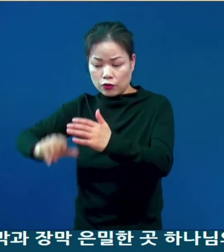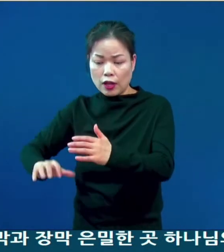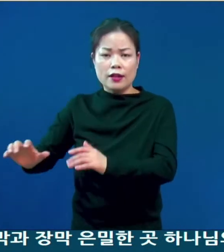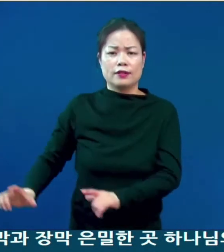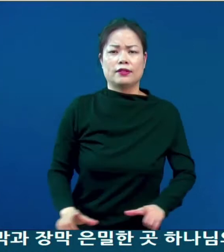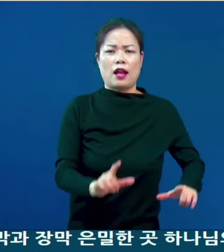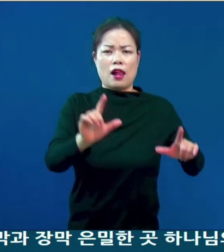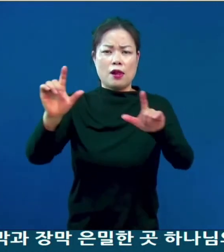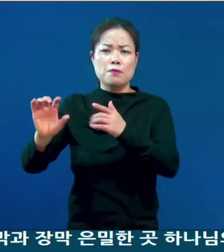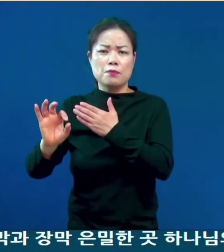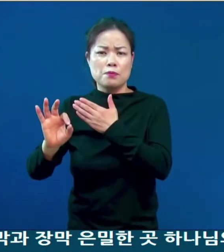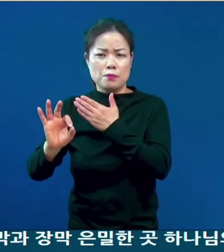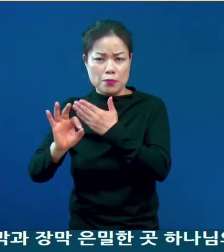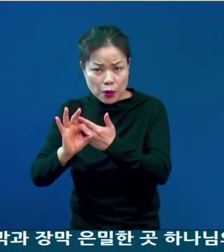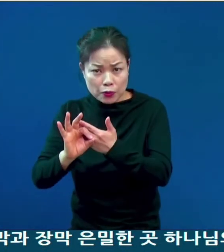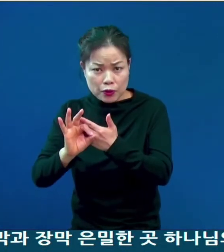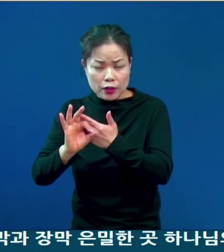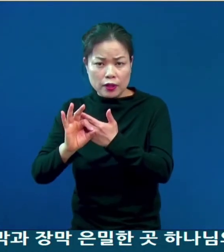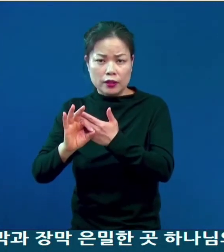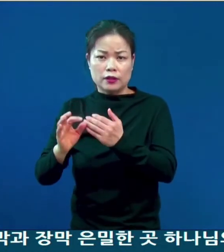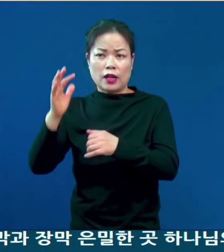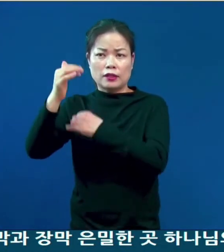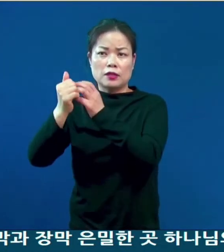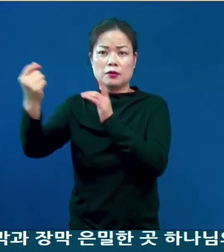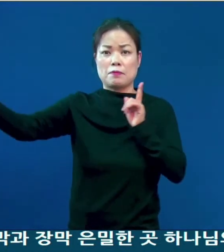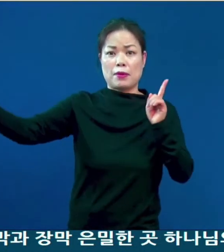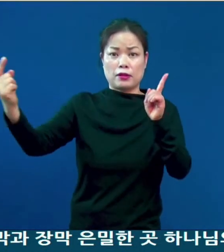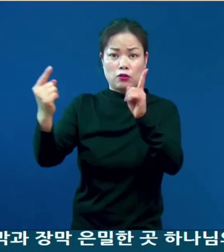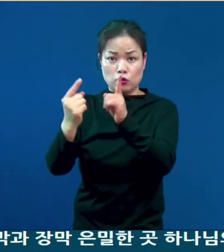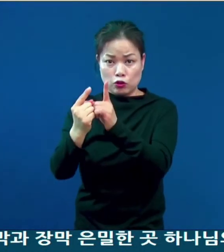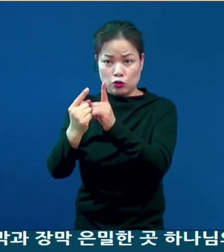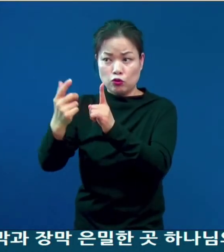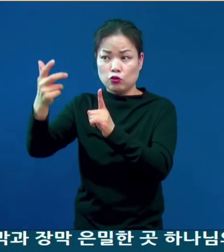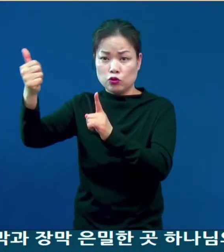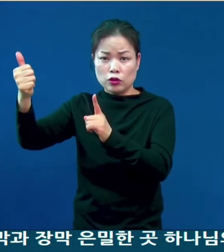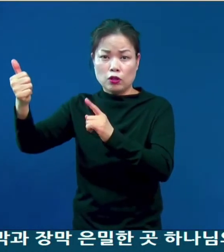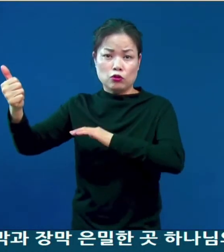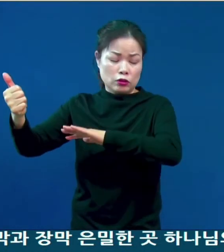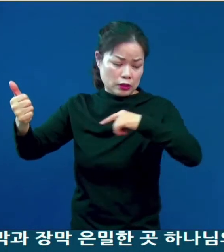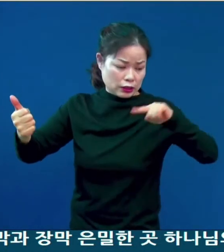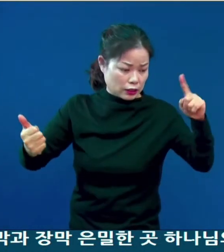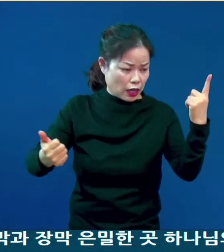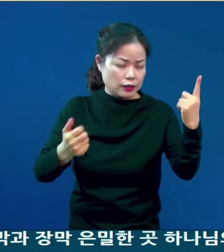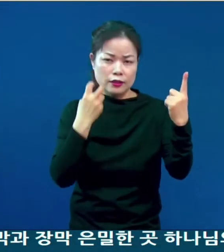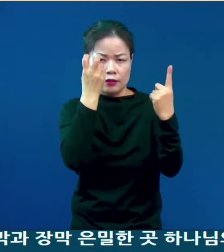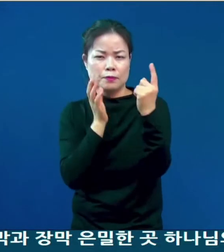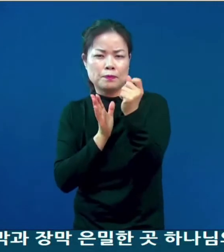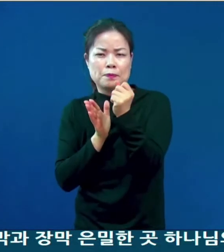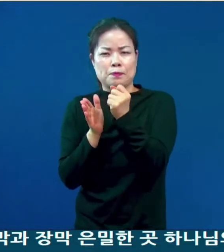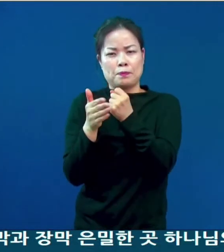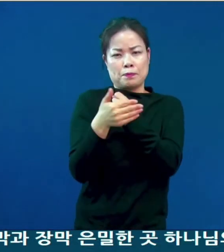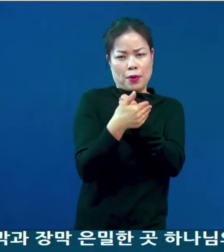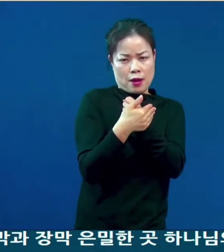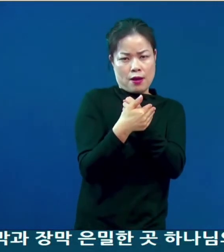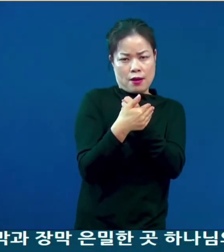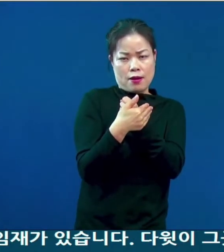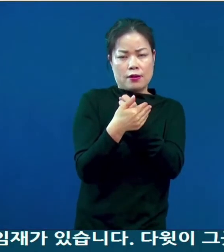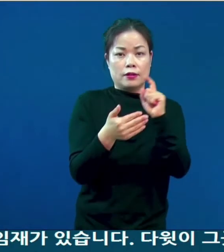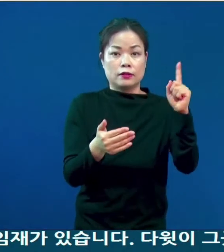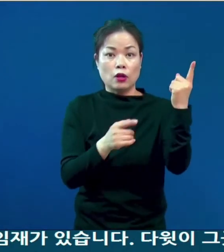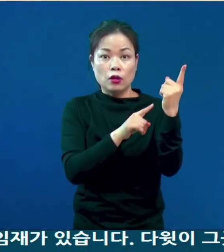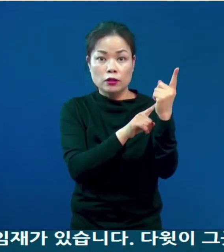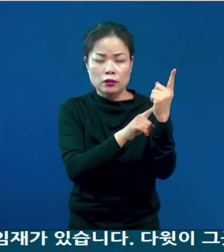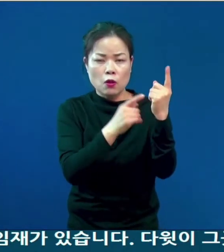살아가면 임재 가운데 자신을 만나 주시는 하나님께서 자신을 능히 지키시고 보호해 주실 것을